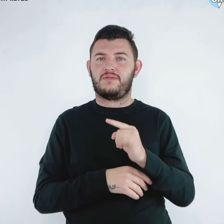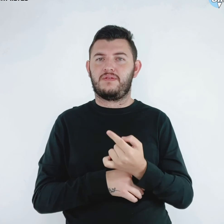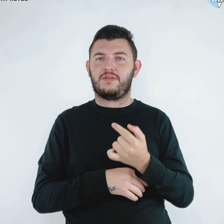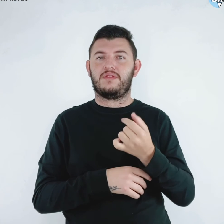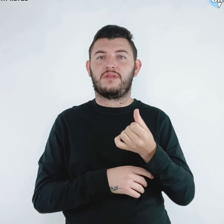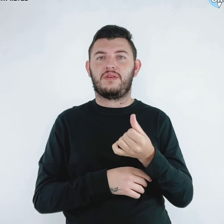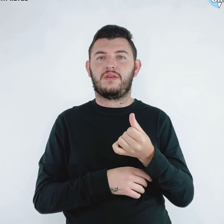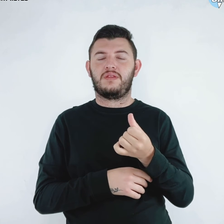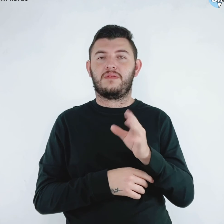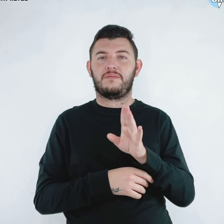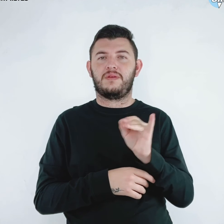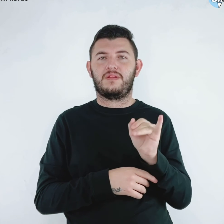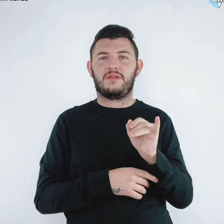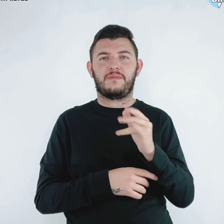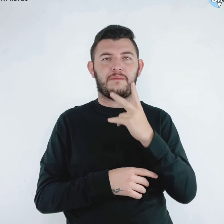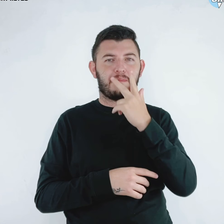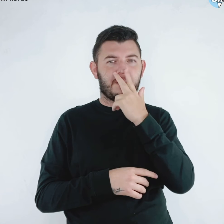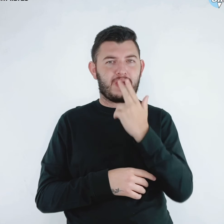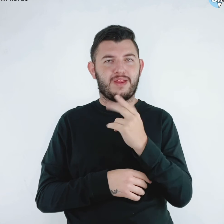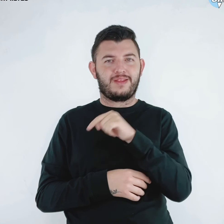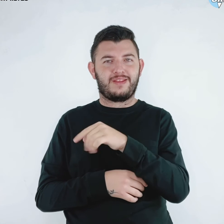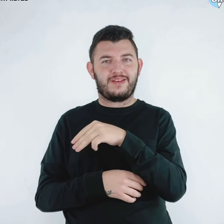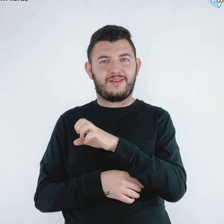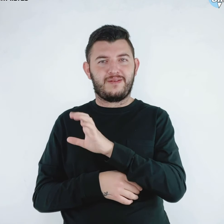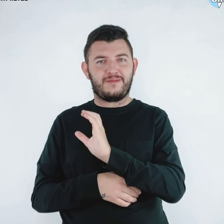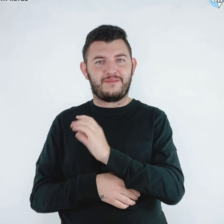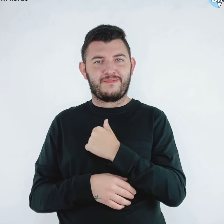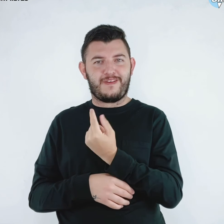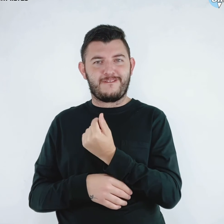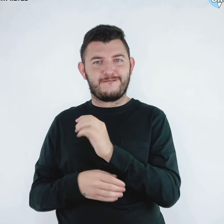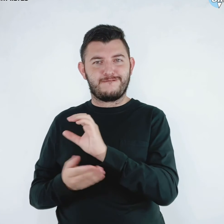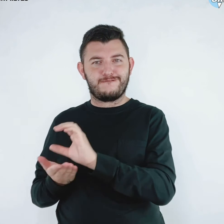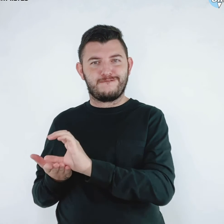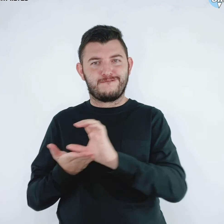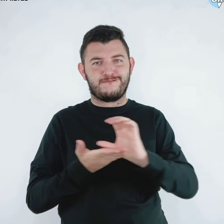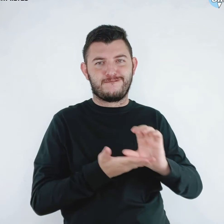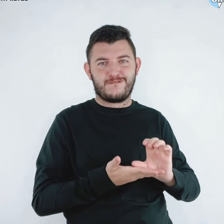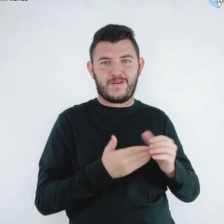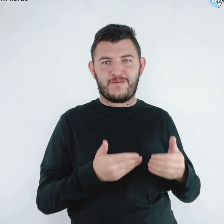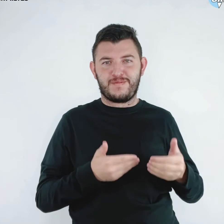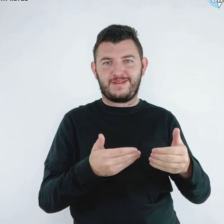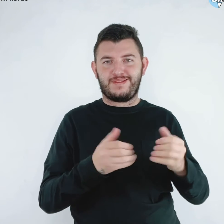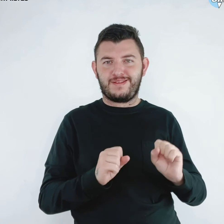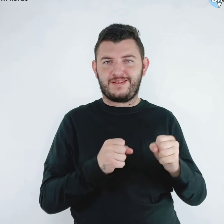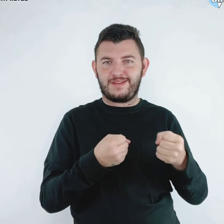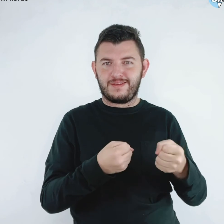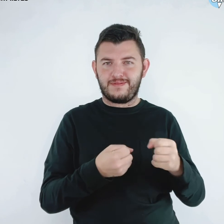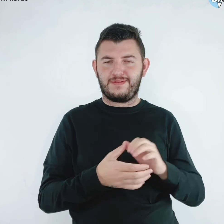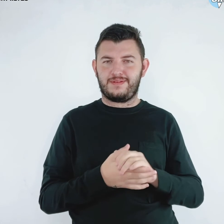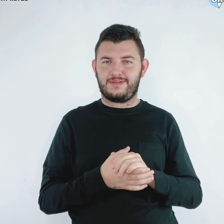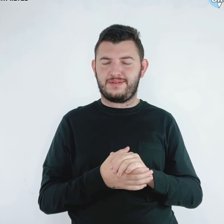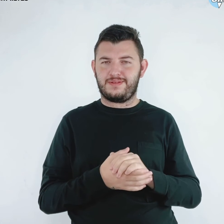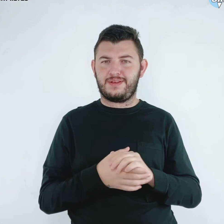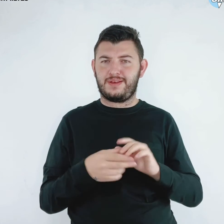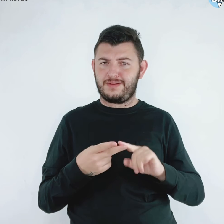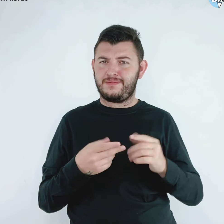37,6 bilhões, apropriação quase total dos recursos da educação. A ciência e